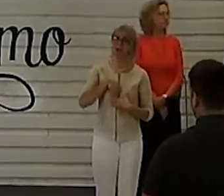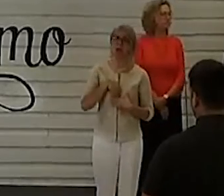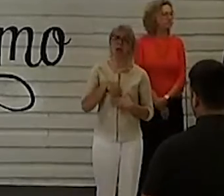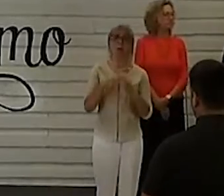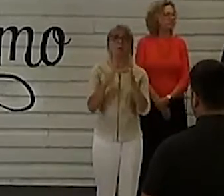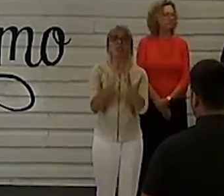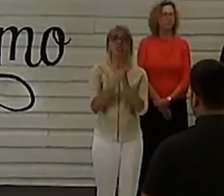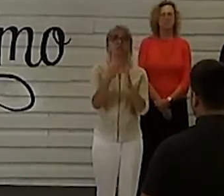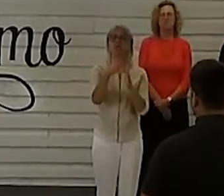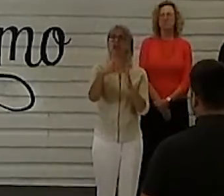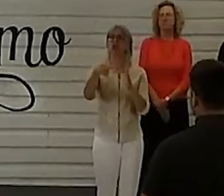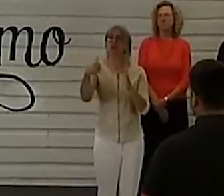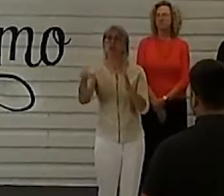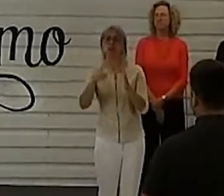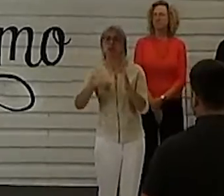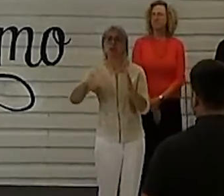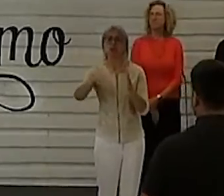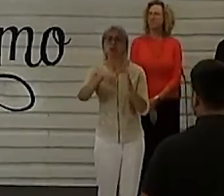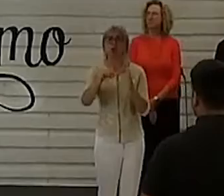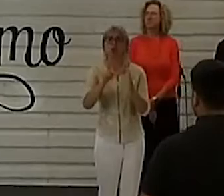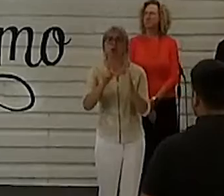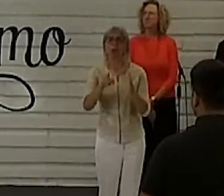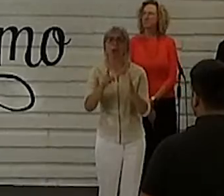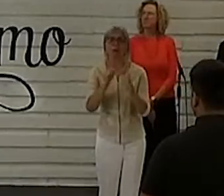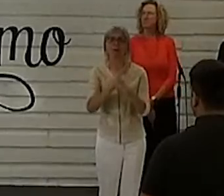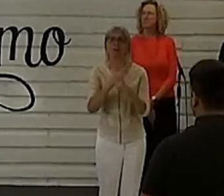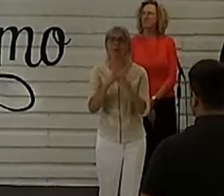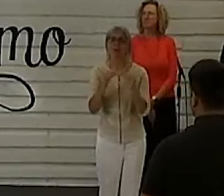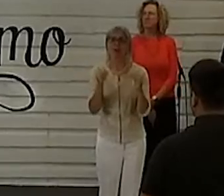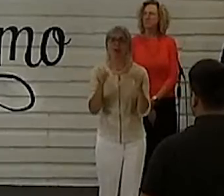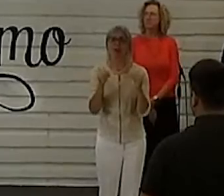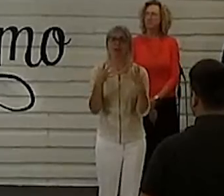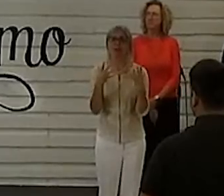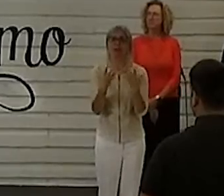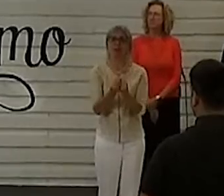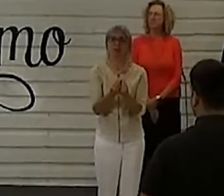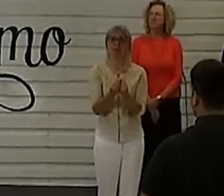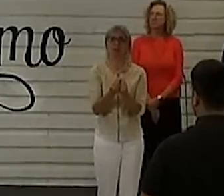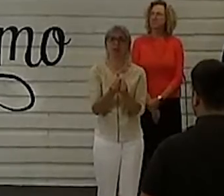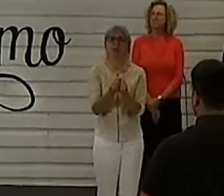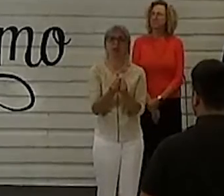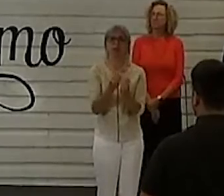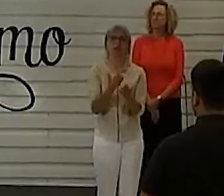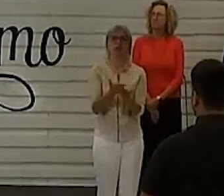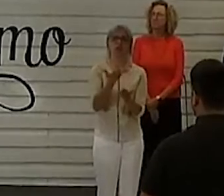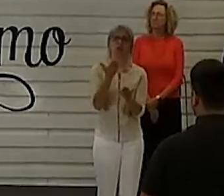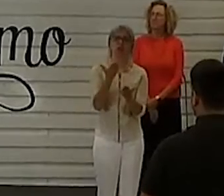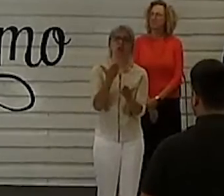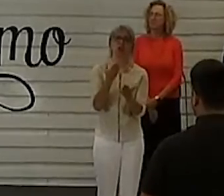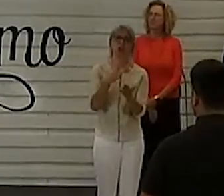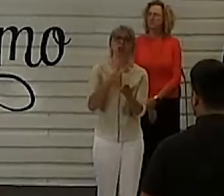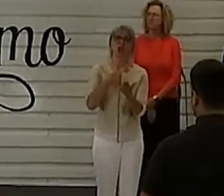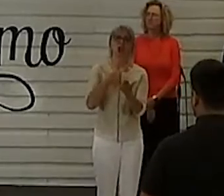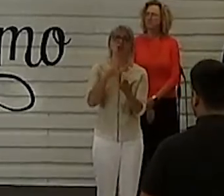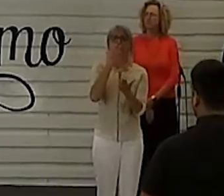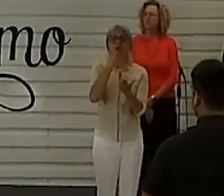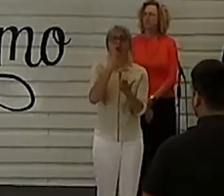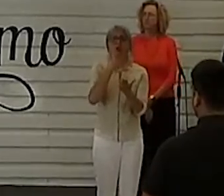questa mattina vuole fare insieme con me: Signore, fa di me un vaso nuovo